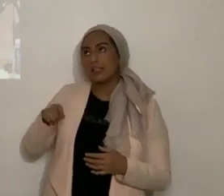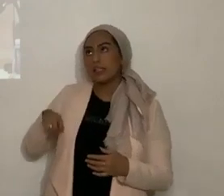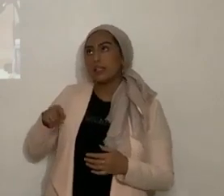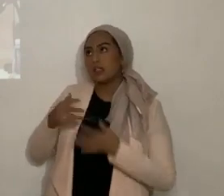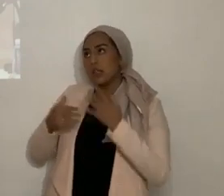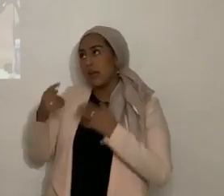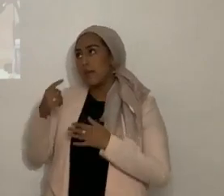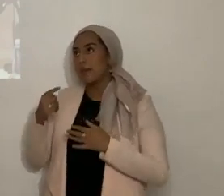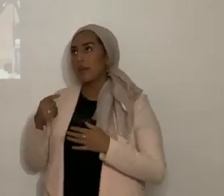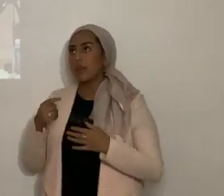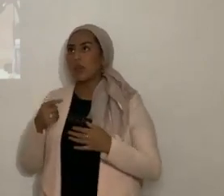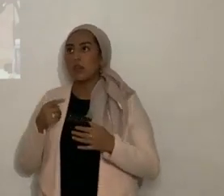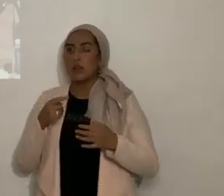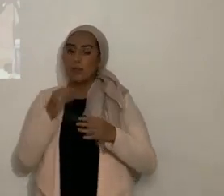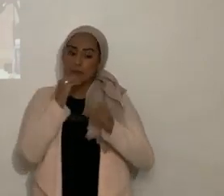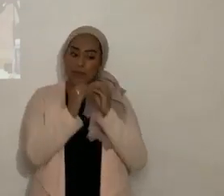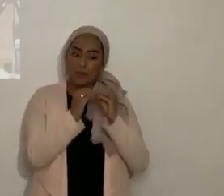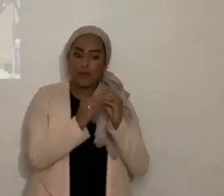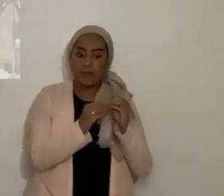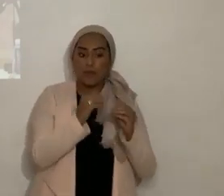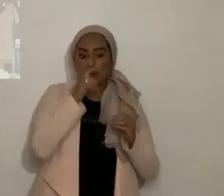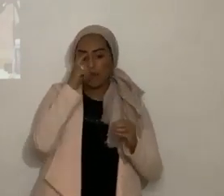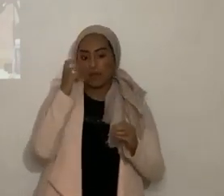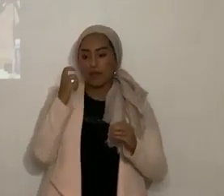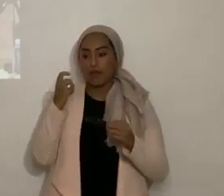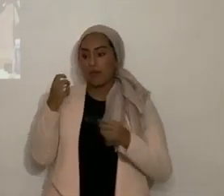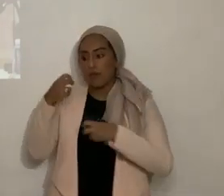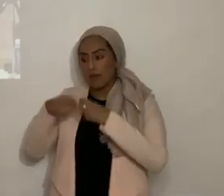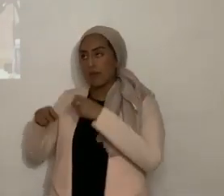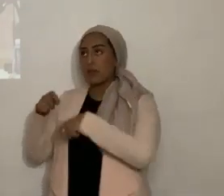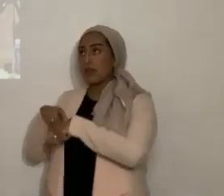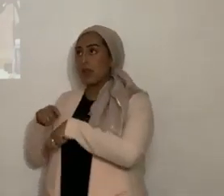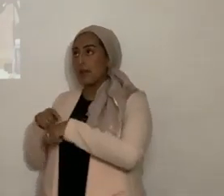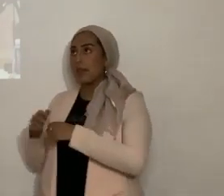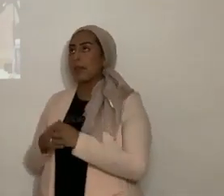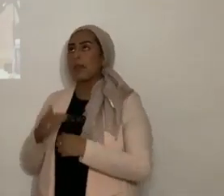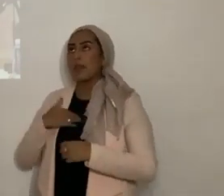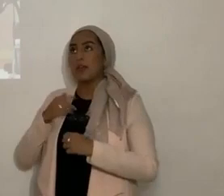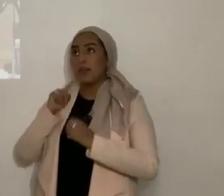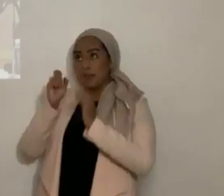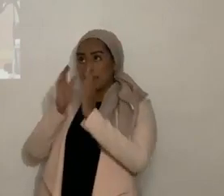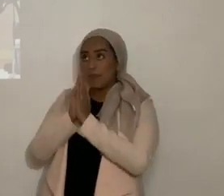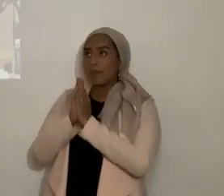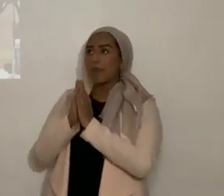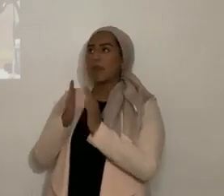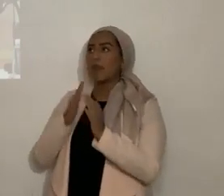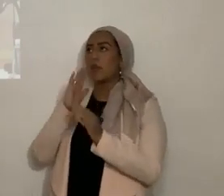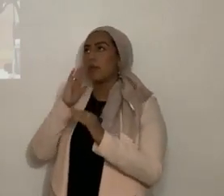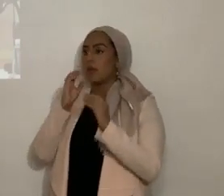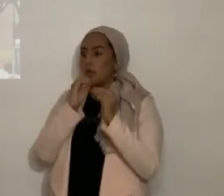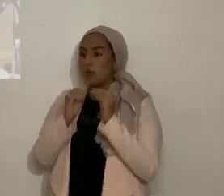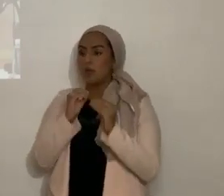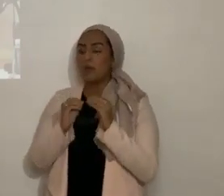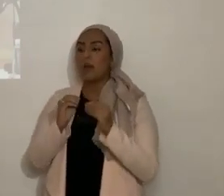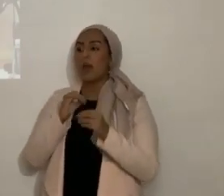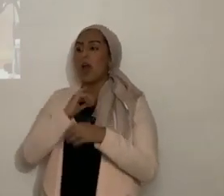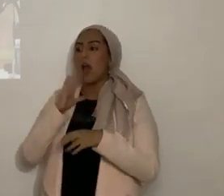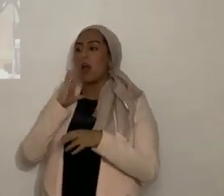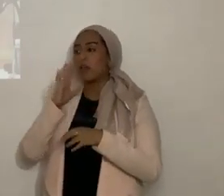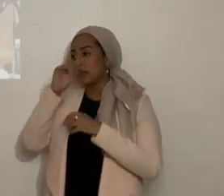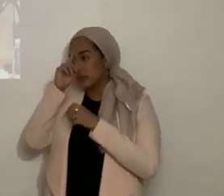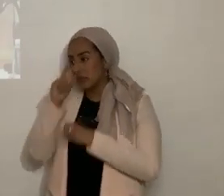necesidad de que esta situación se resuelva, porque pues preocupado no puedo estar, pero te pido que esta situación se resuelva. Yo confío en